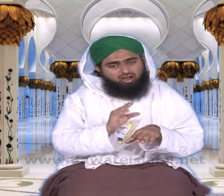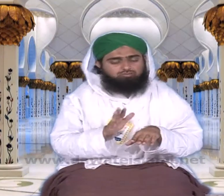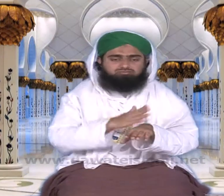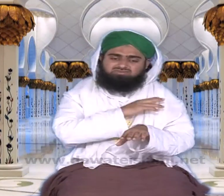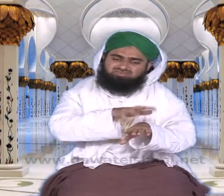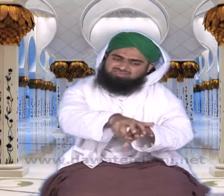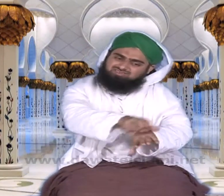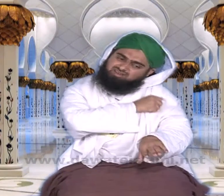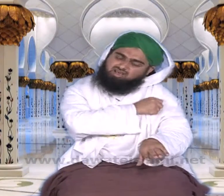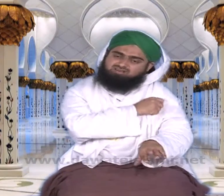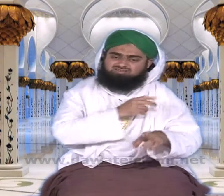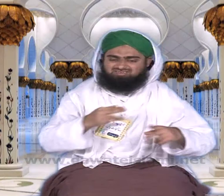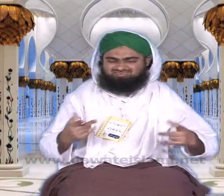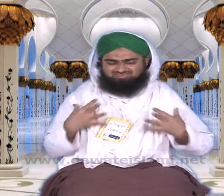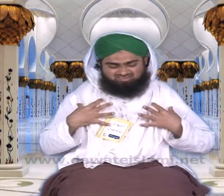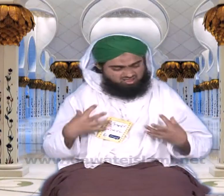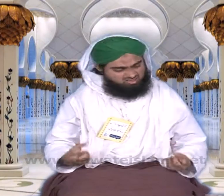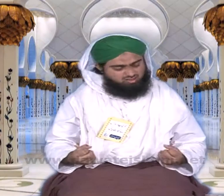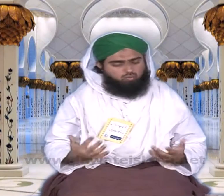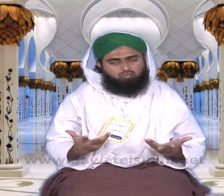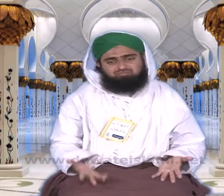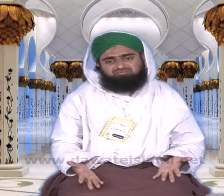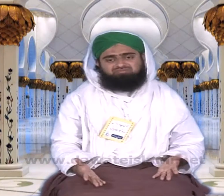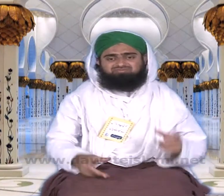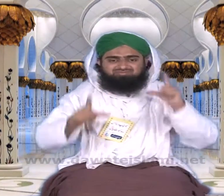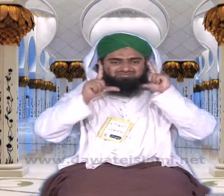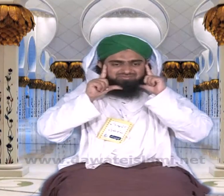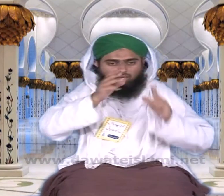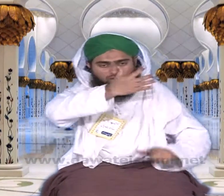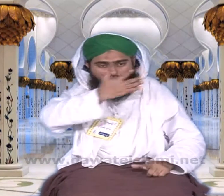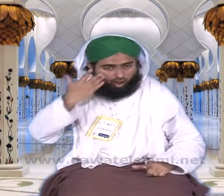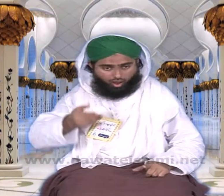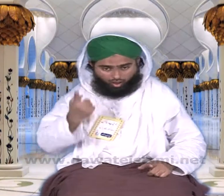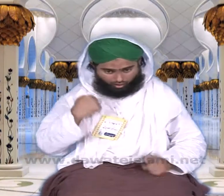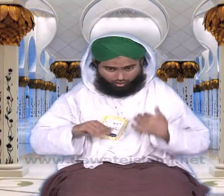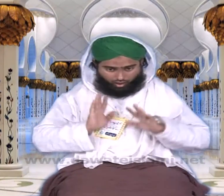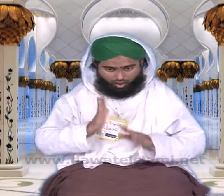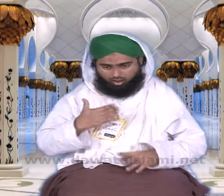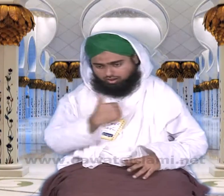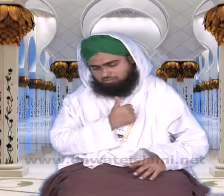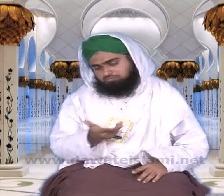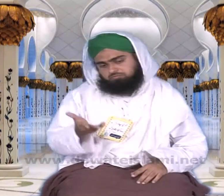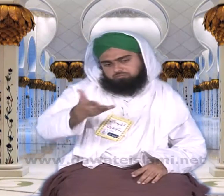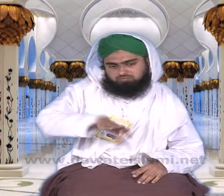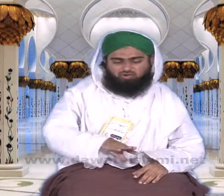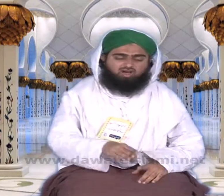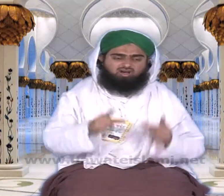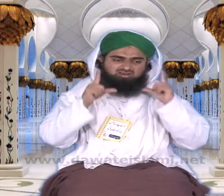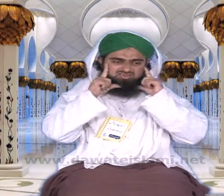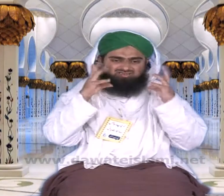کھالوں کا حال چاہ ہوا وہ کھالیں سڑ گئیں ان کے حسین چہروں کا پوچھئے کہ ان سے کیا سلوک کیا